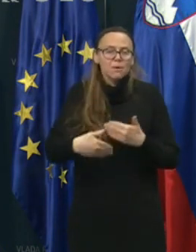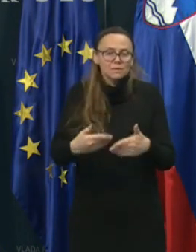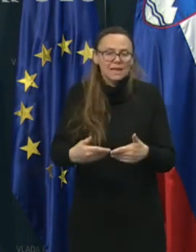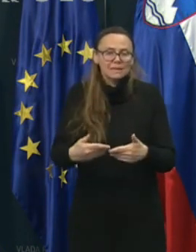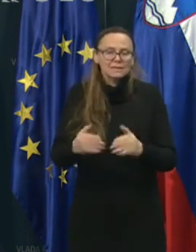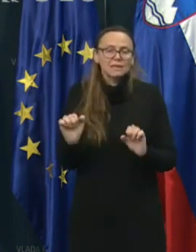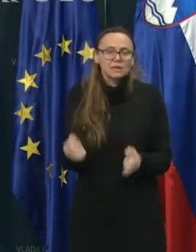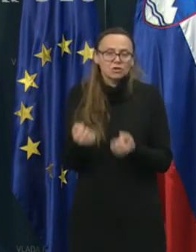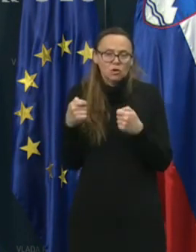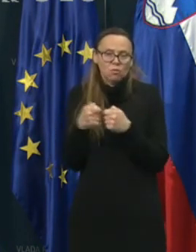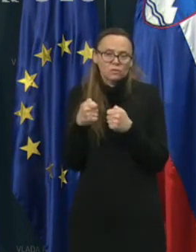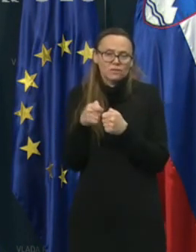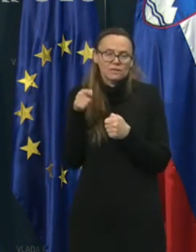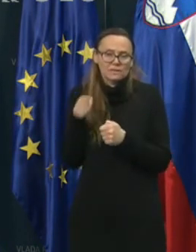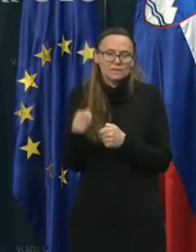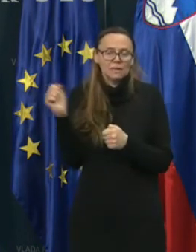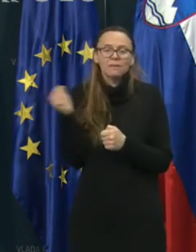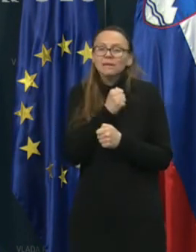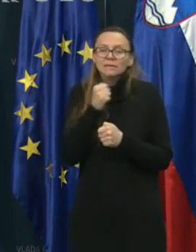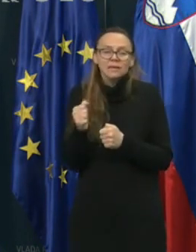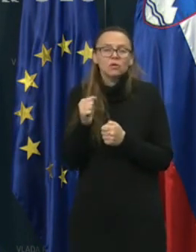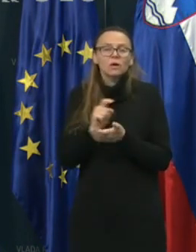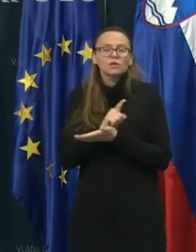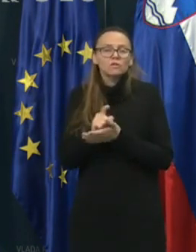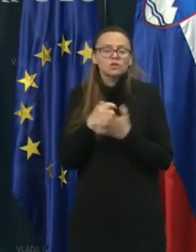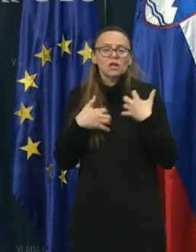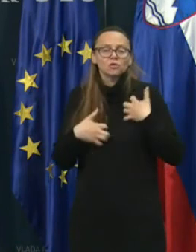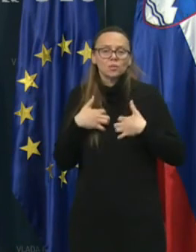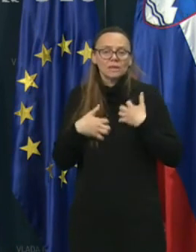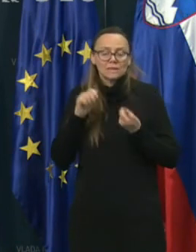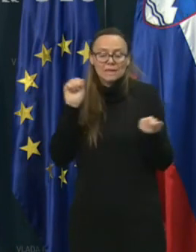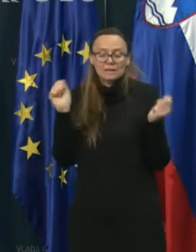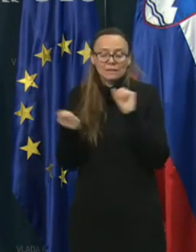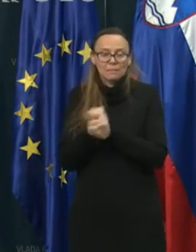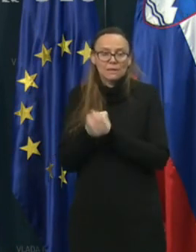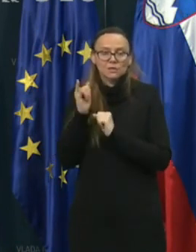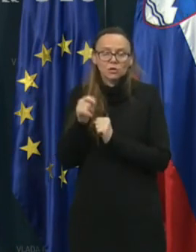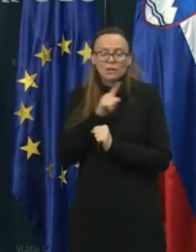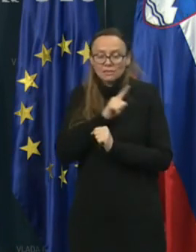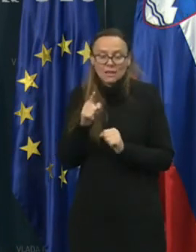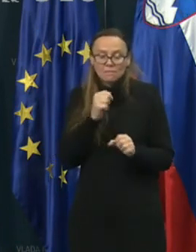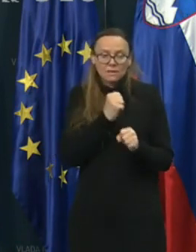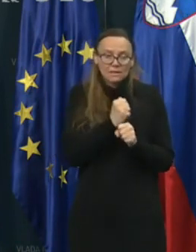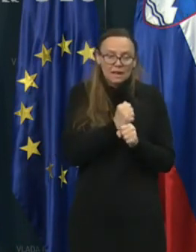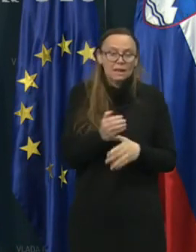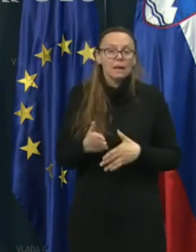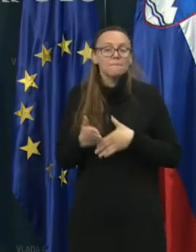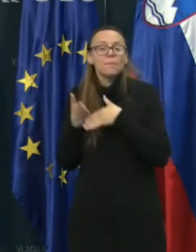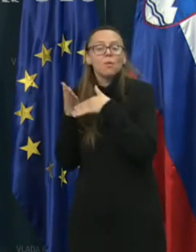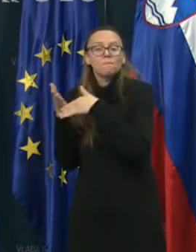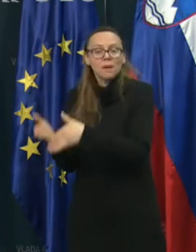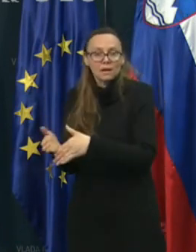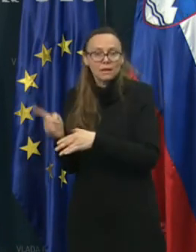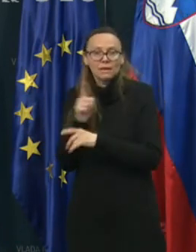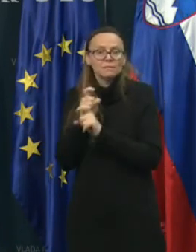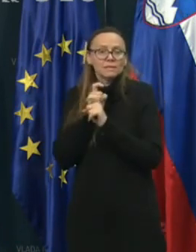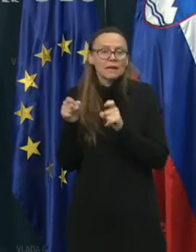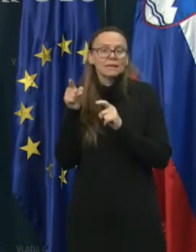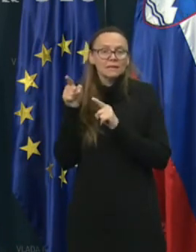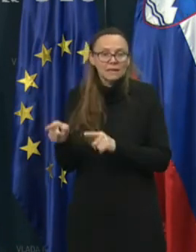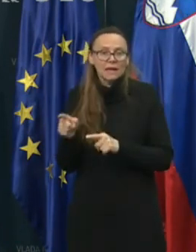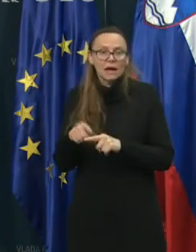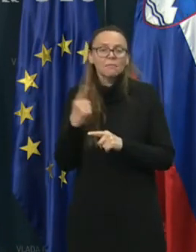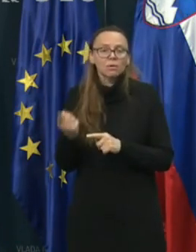težav v zvezi s tem, ker so v času krize namesto, da bi ne delali, pomagali in bi zaradi tega